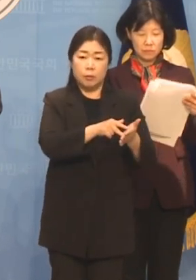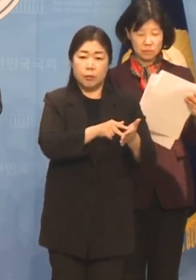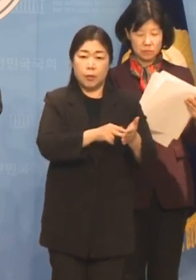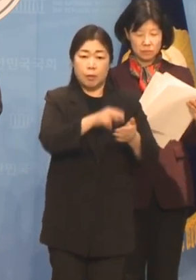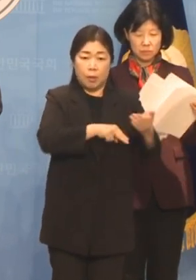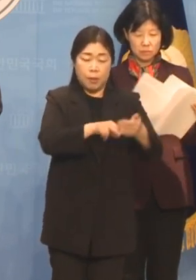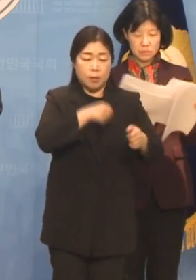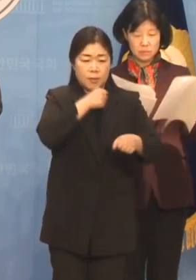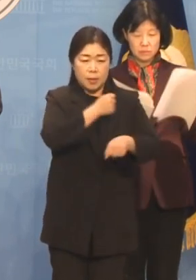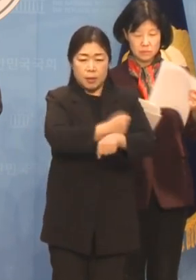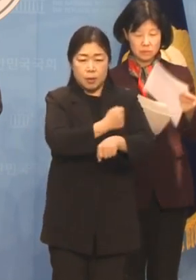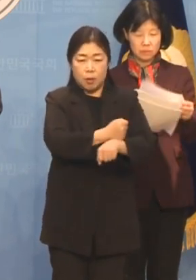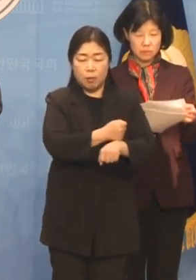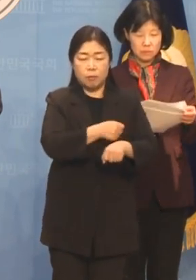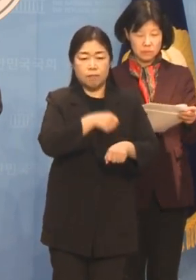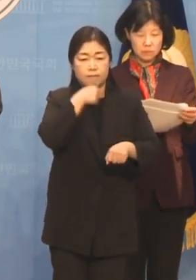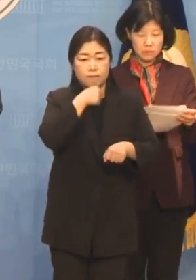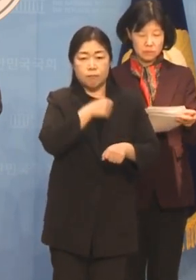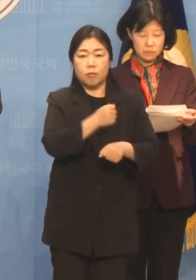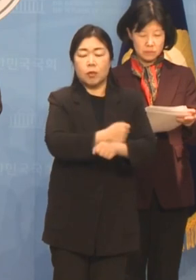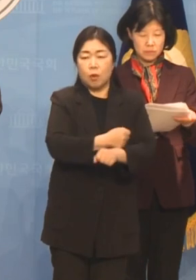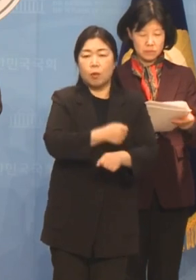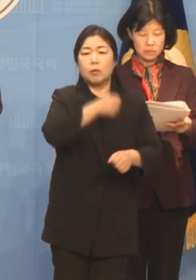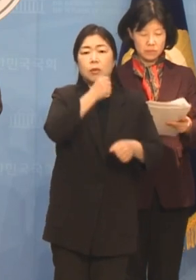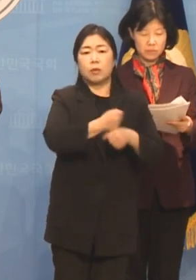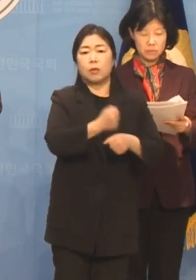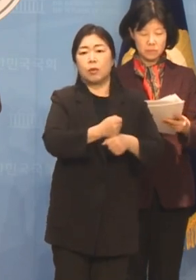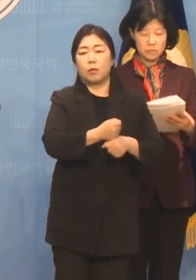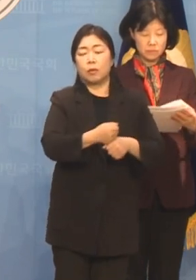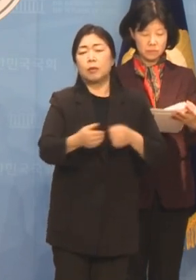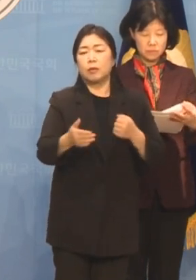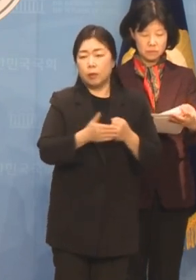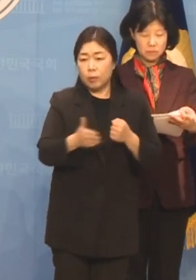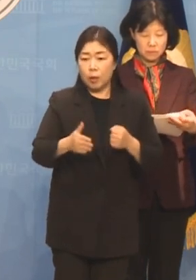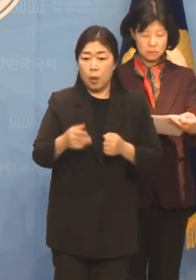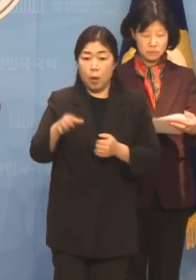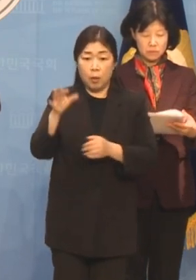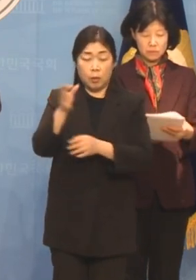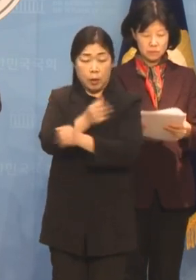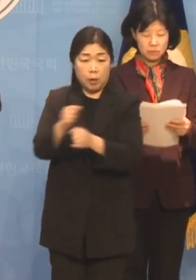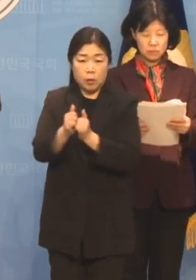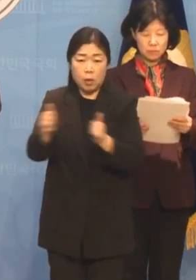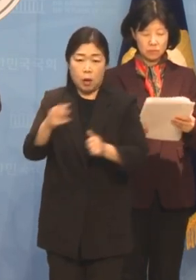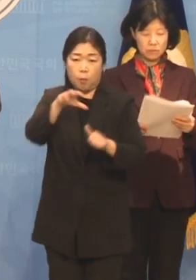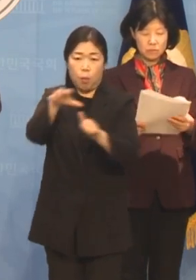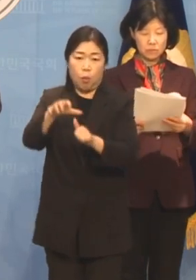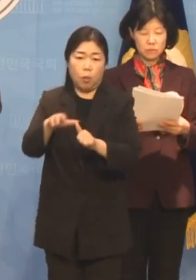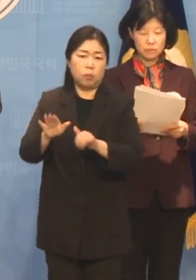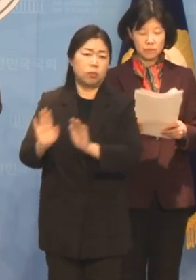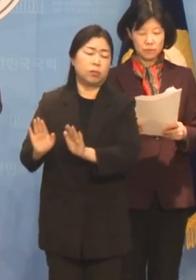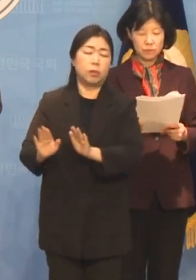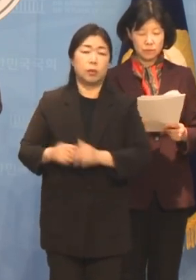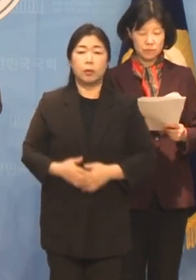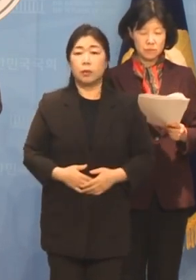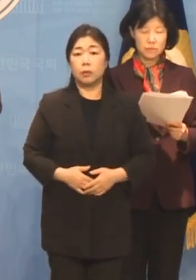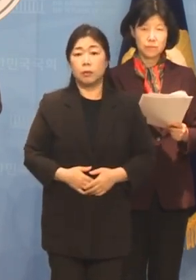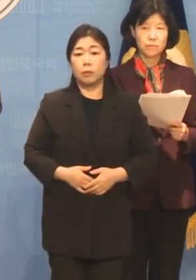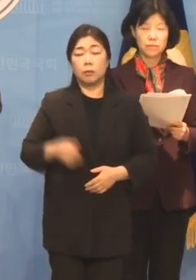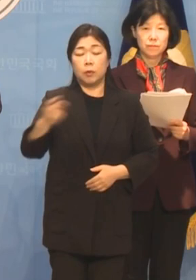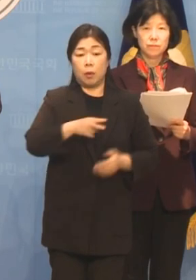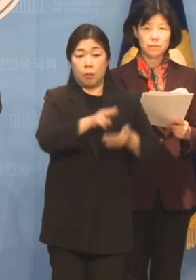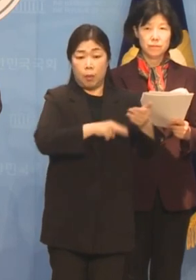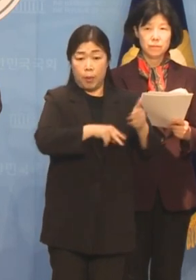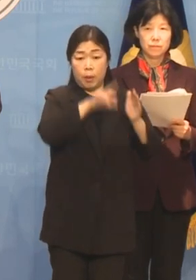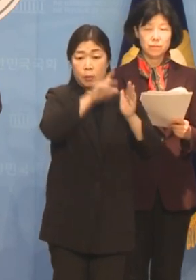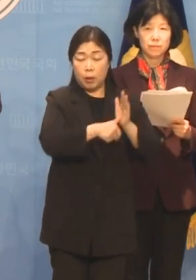판매 실적 쌓기에 몰두하였고 금융소비자 보호는 뒷전이었습니다. 나아가 은행은 일회수를 금융소비자들에게 판매하는